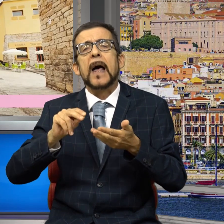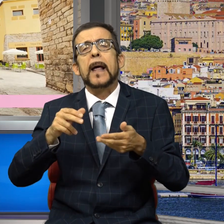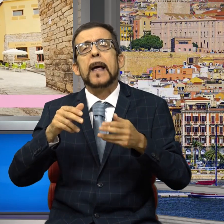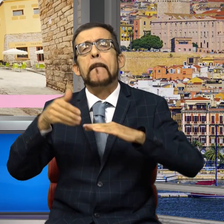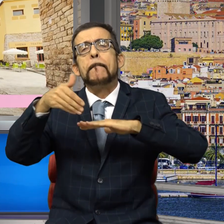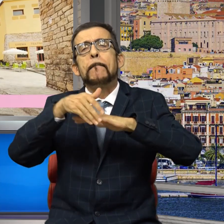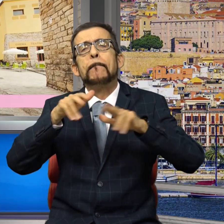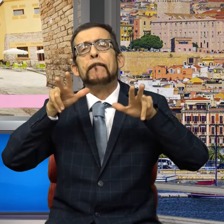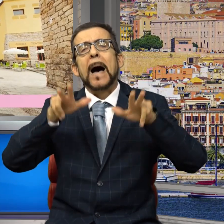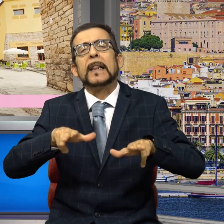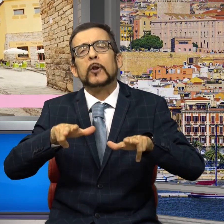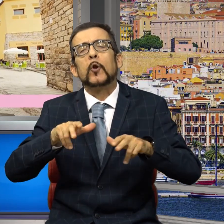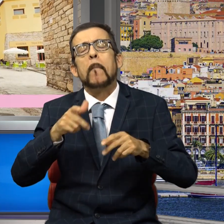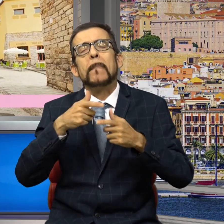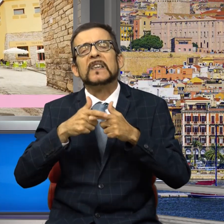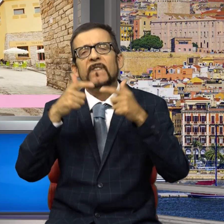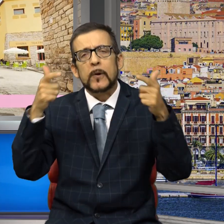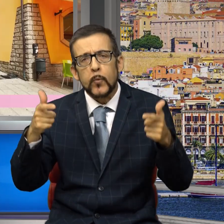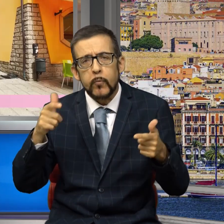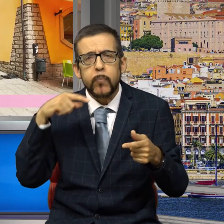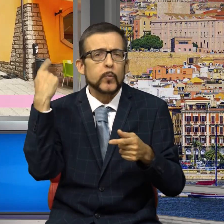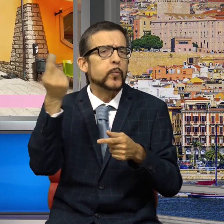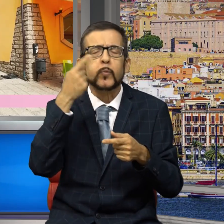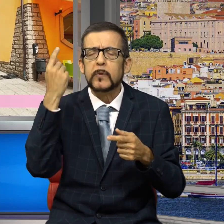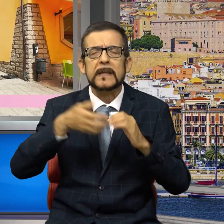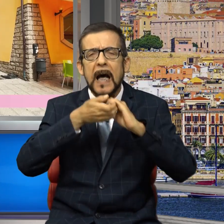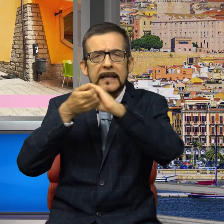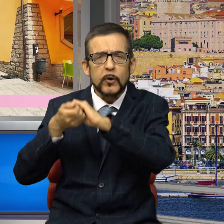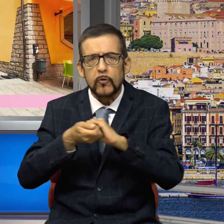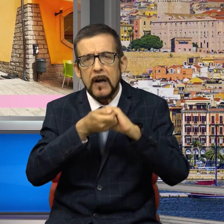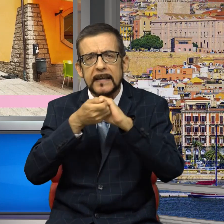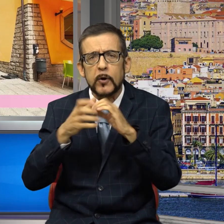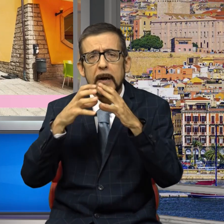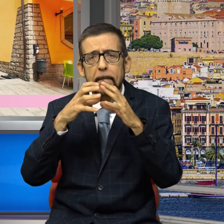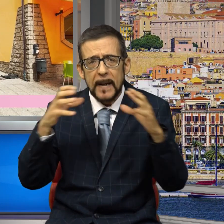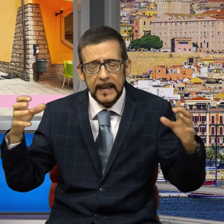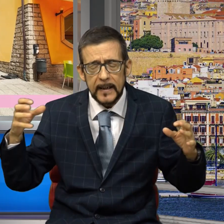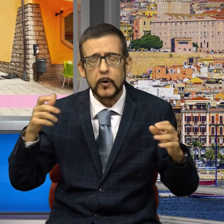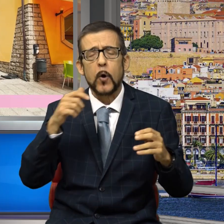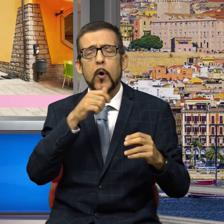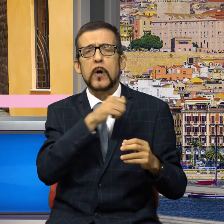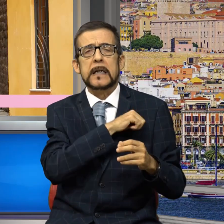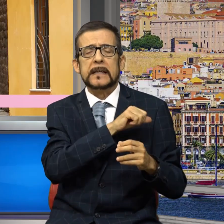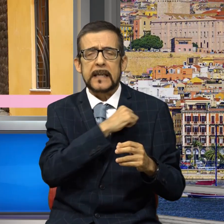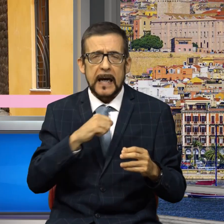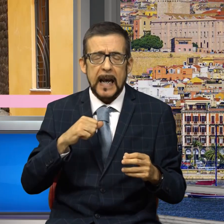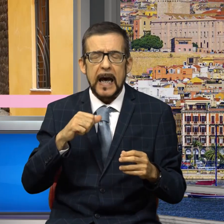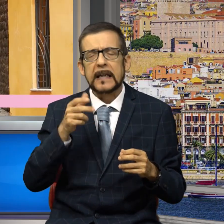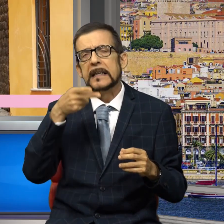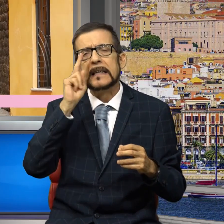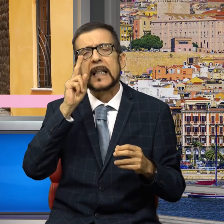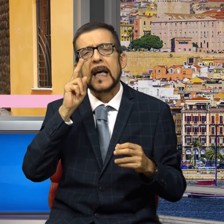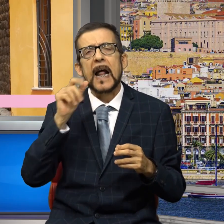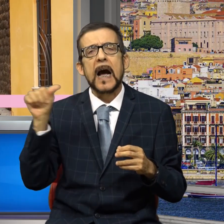attori locali, dai sindacati alle associazioni imprenditoriali. L'obiettivo è garantire un futuro sostenibile per l'intera Gallura, senza